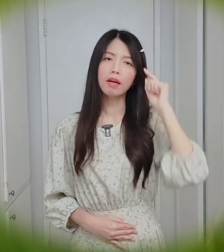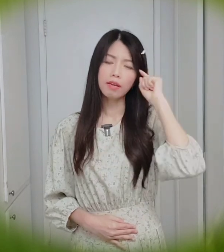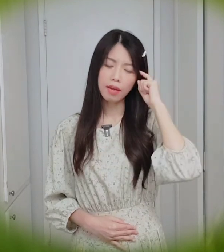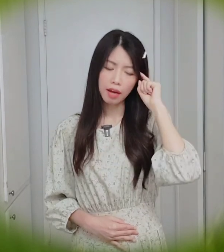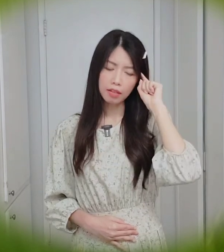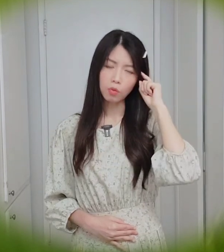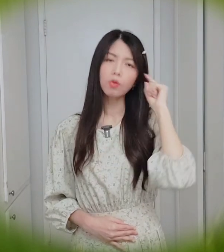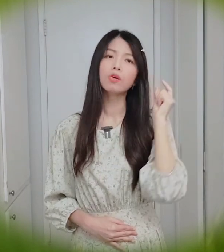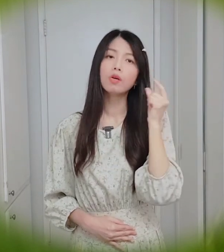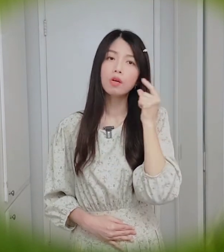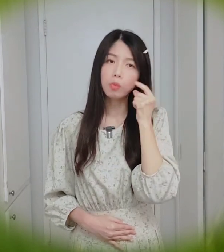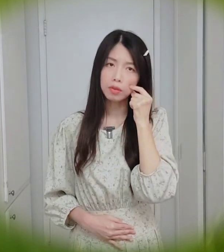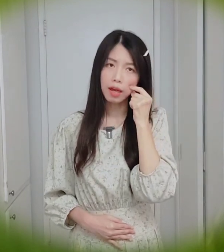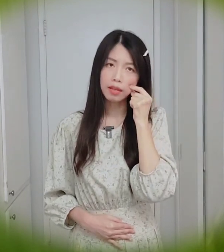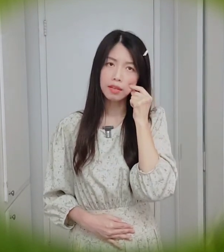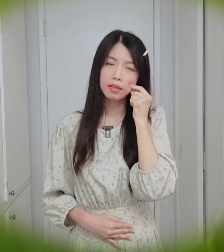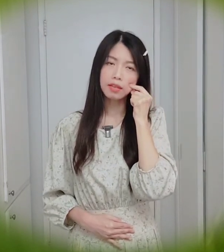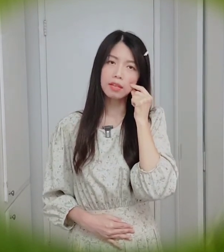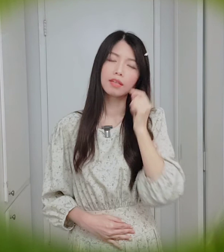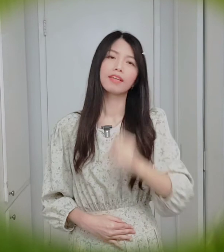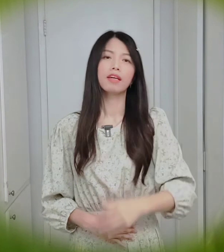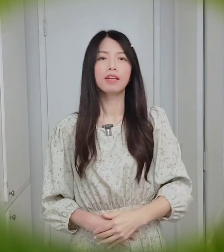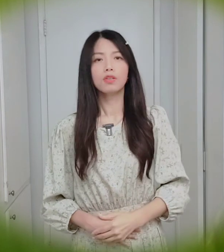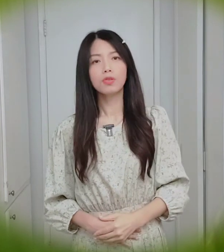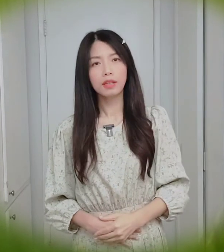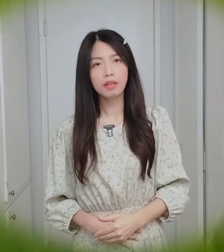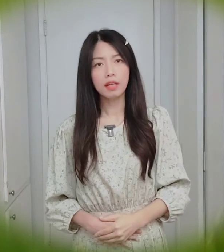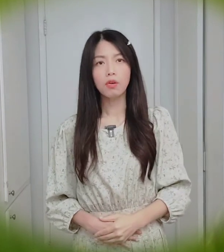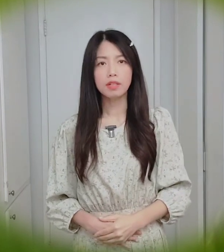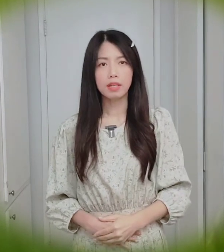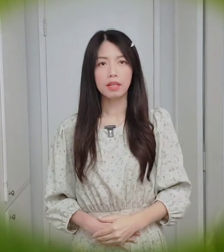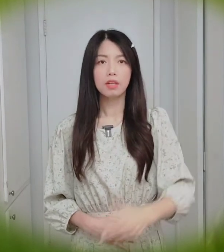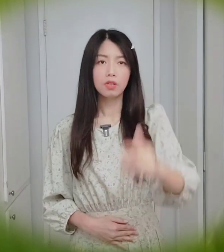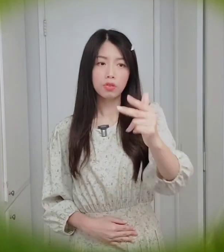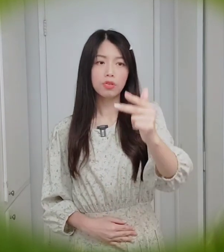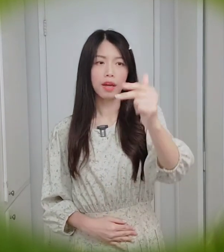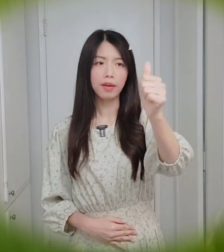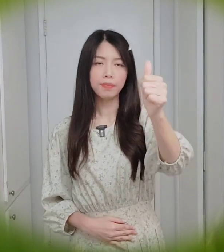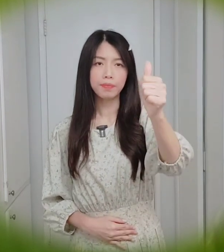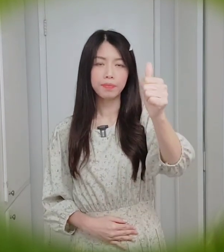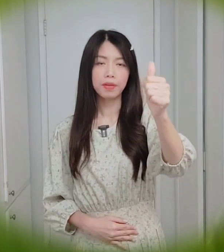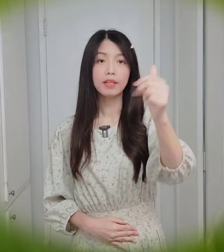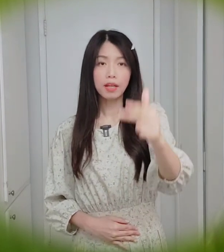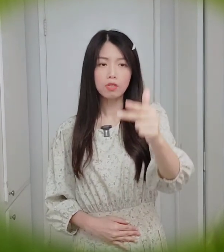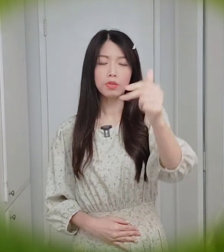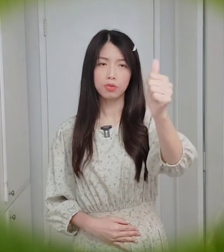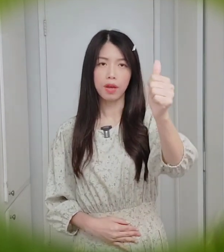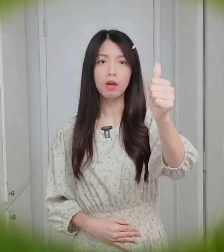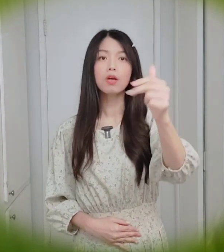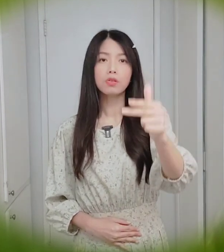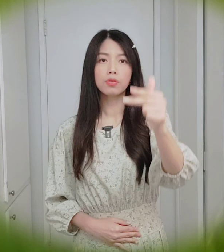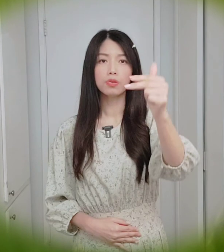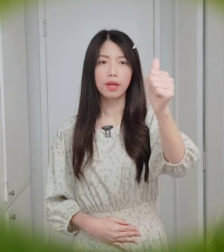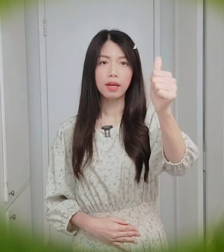내가 생각지도 못한 주의 뜻 이뤄지니. 주의, 그냥 해주시면